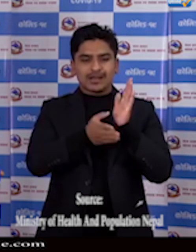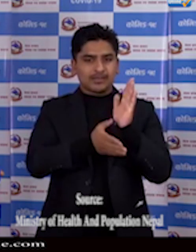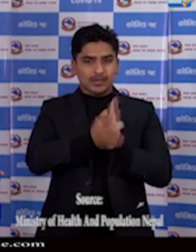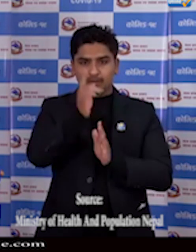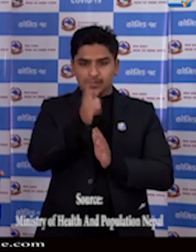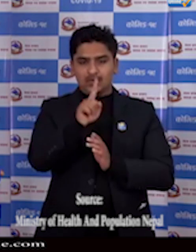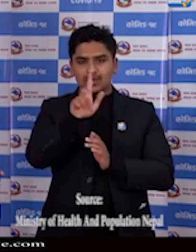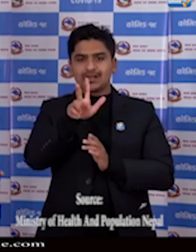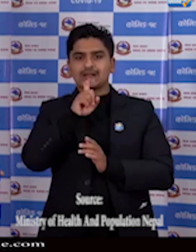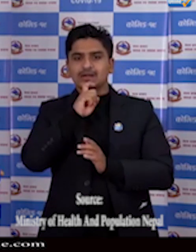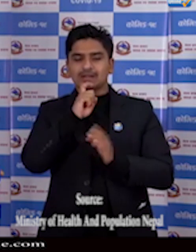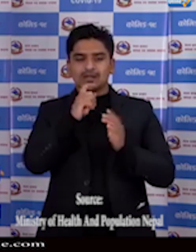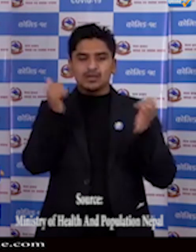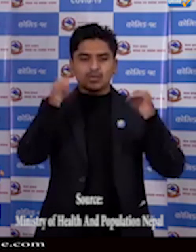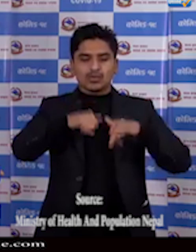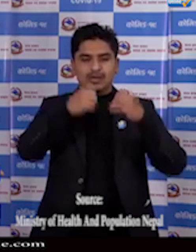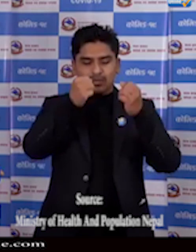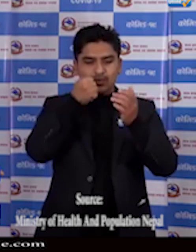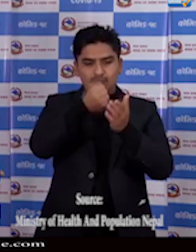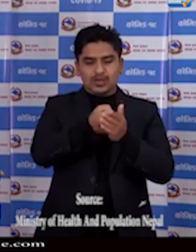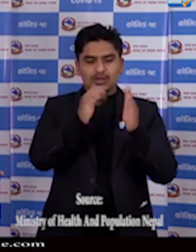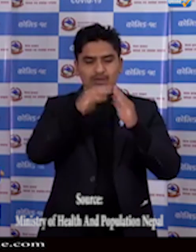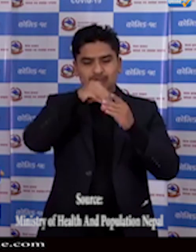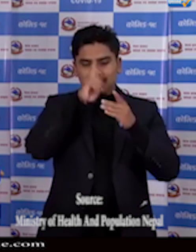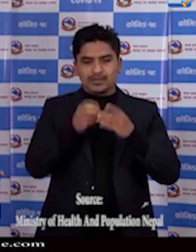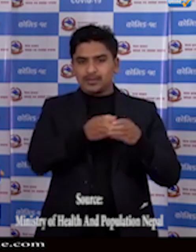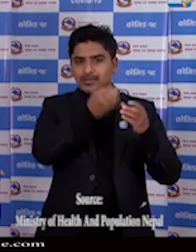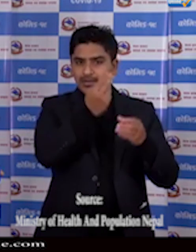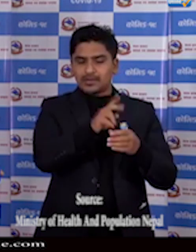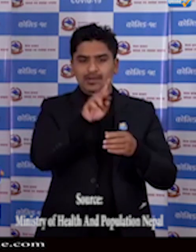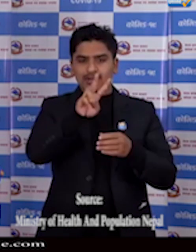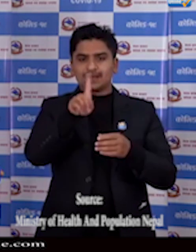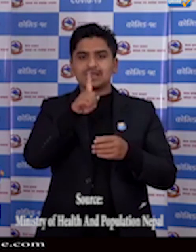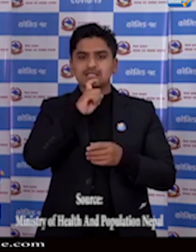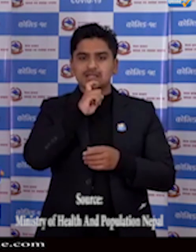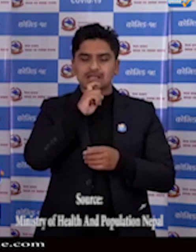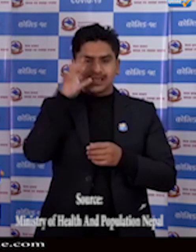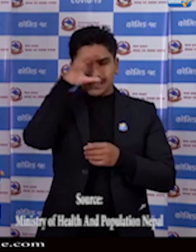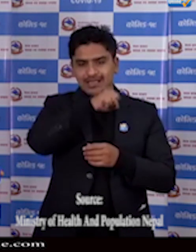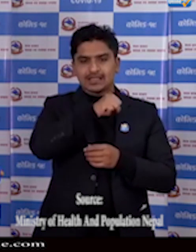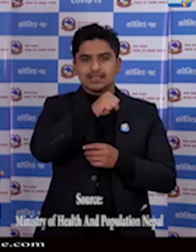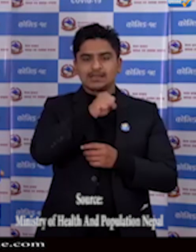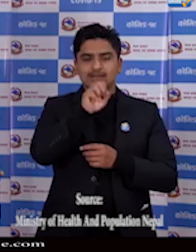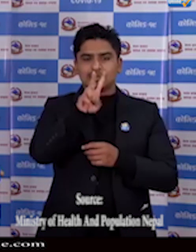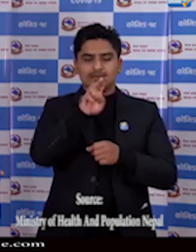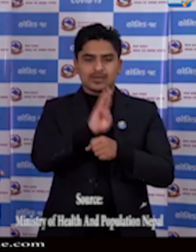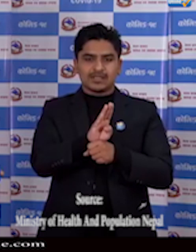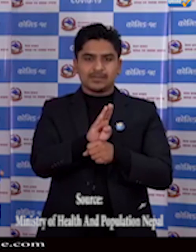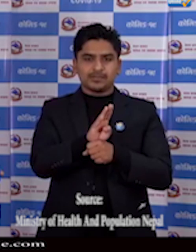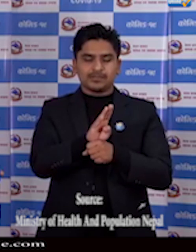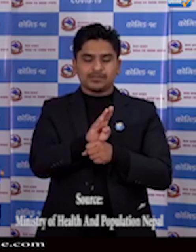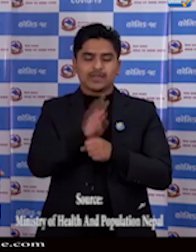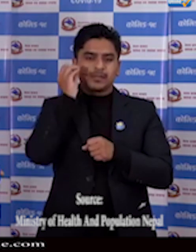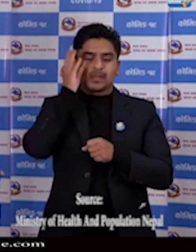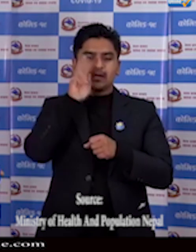जानुभएको, 18 गते डोल्पा पुगेर क्वारेन्टाइनमा रहनुभएको थियो र 21 गते राति 2 बजे यानि कि